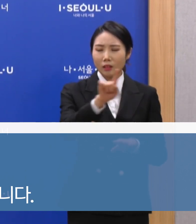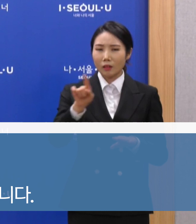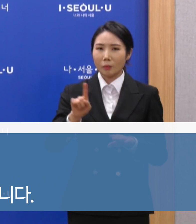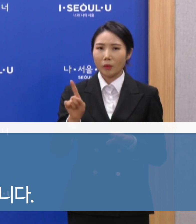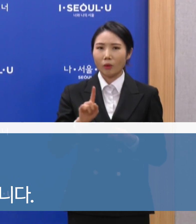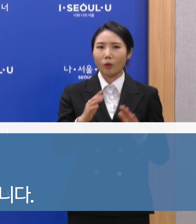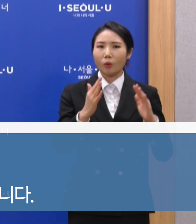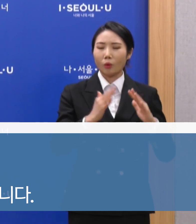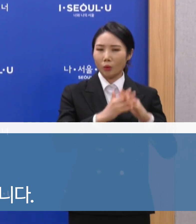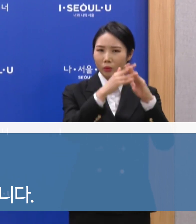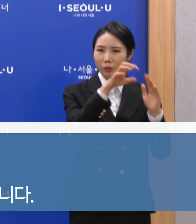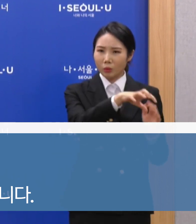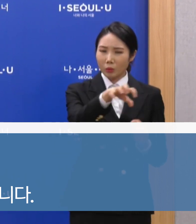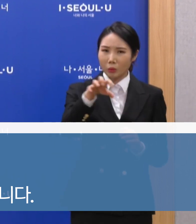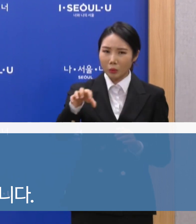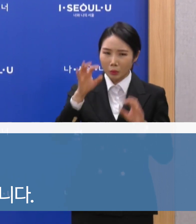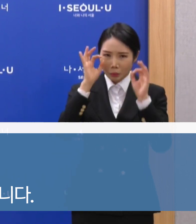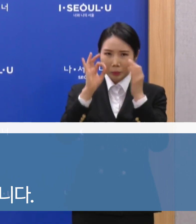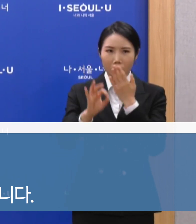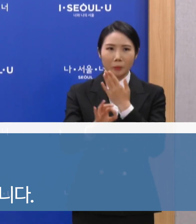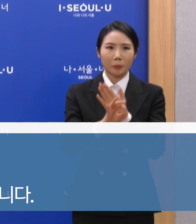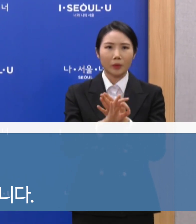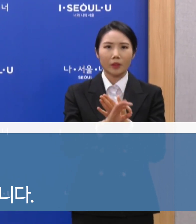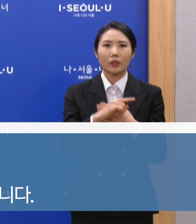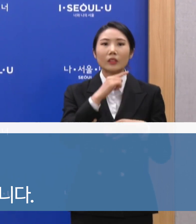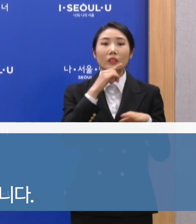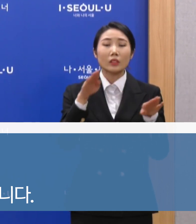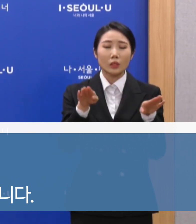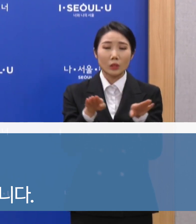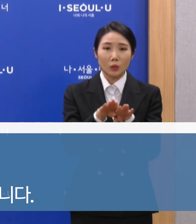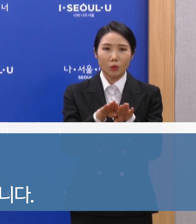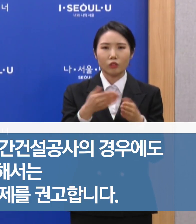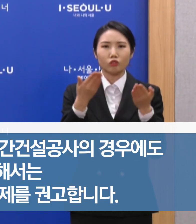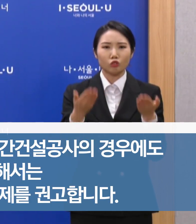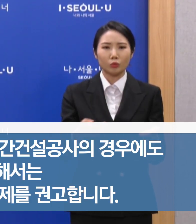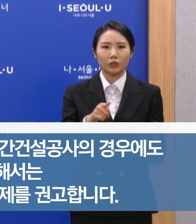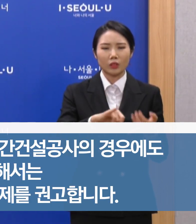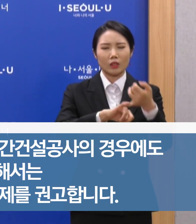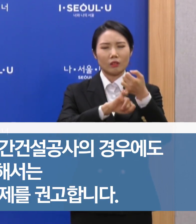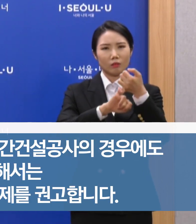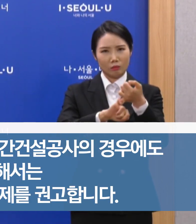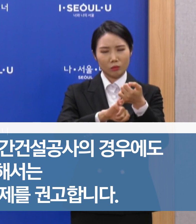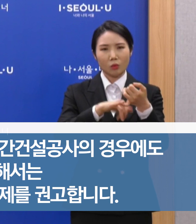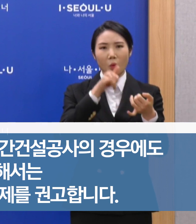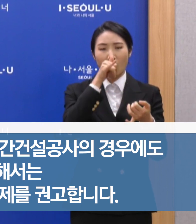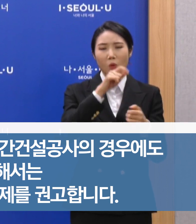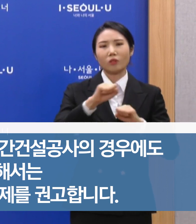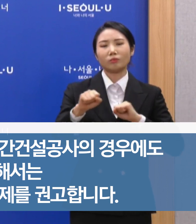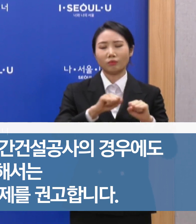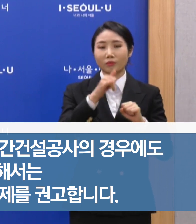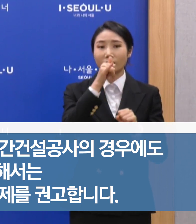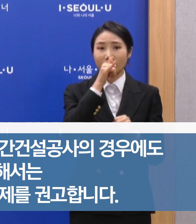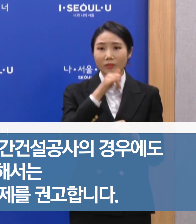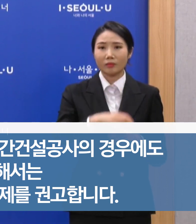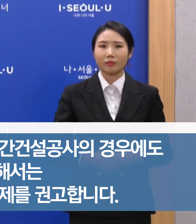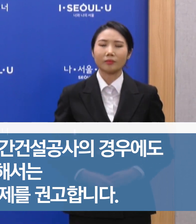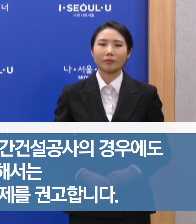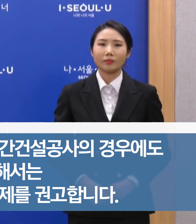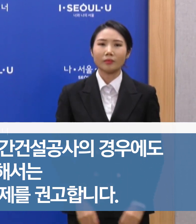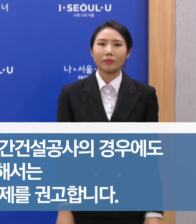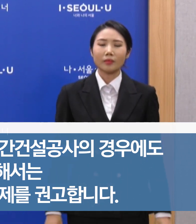제외하고는 일요일 휴무제를 의무 시행 중에 있습니다. 일요일 발주자 감독이